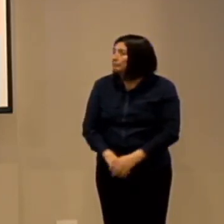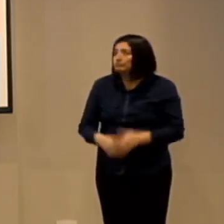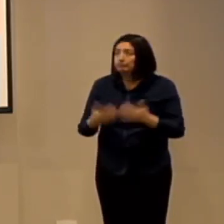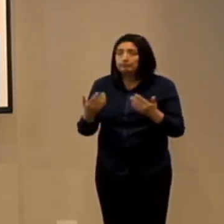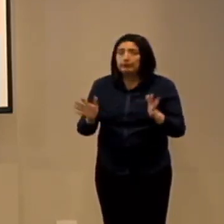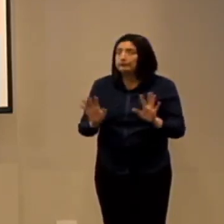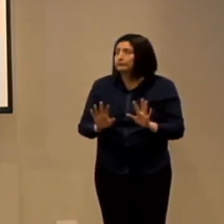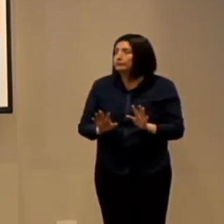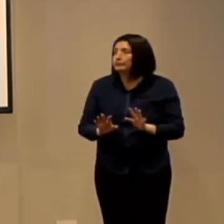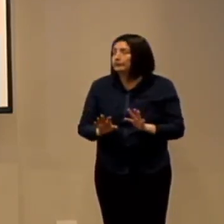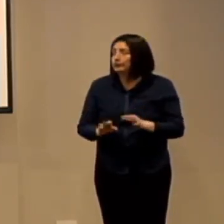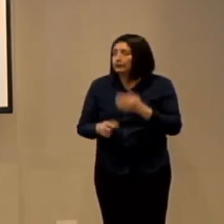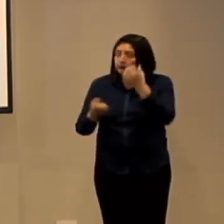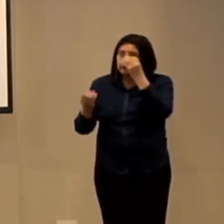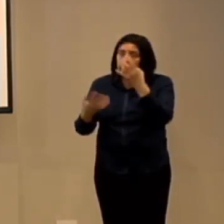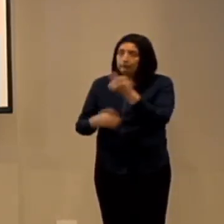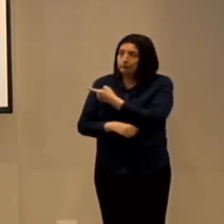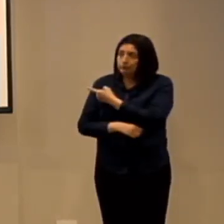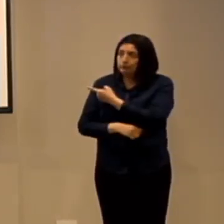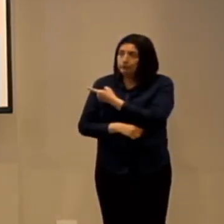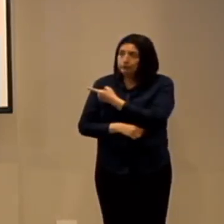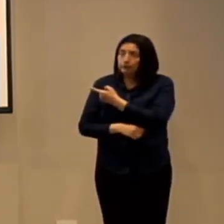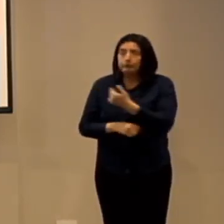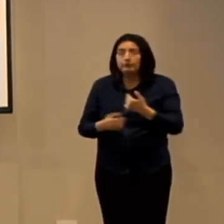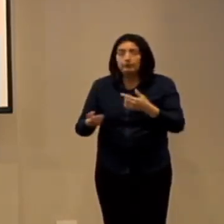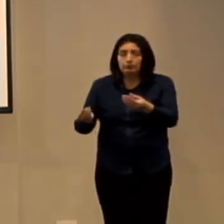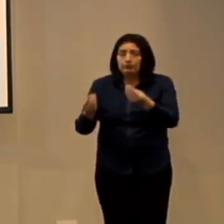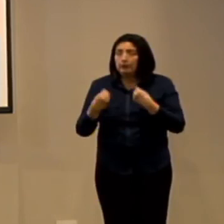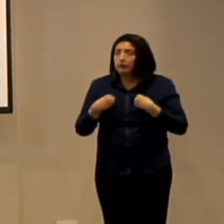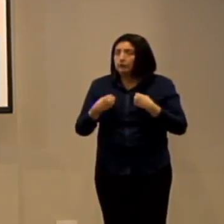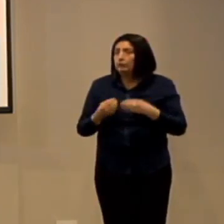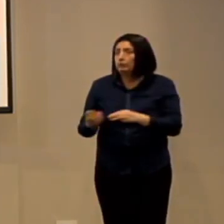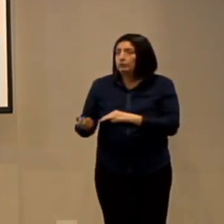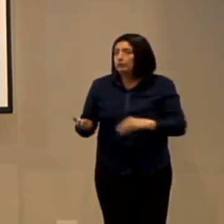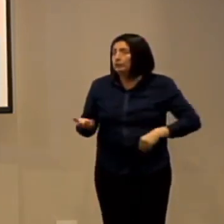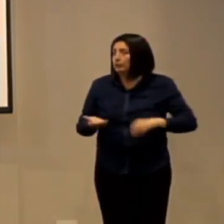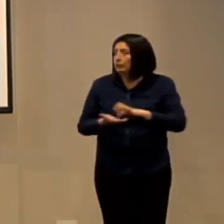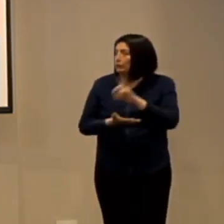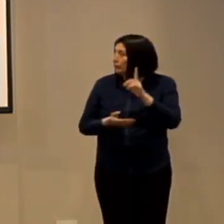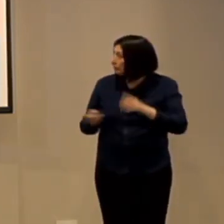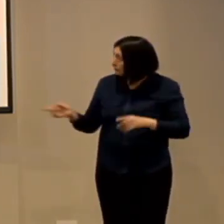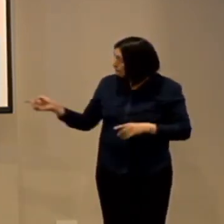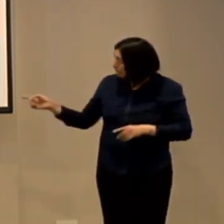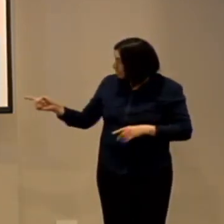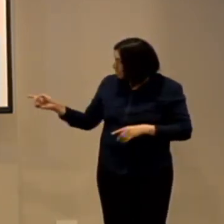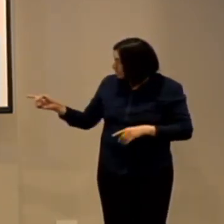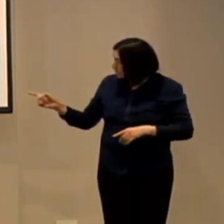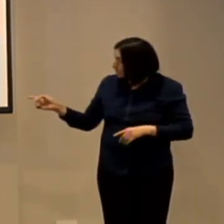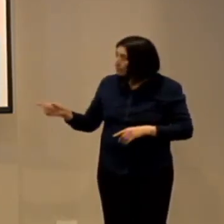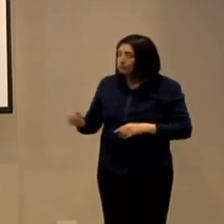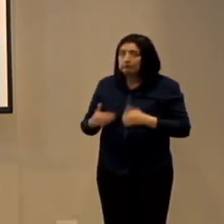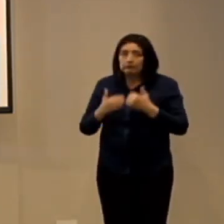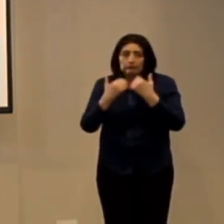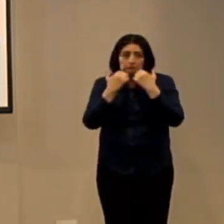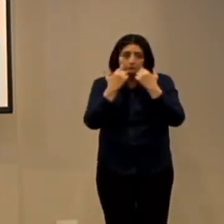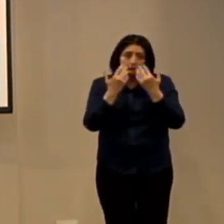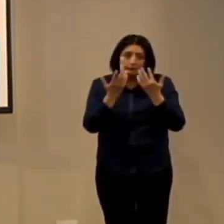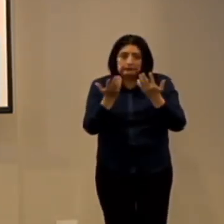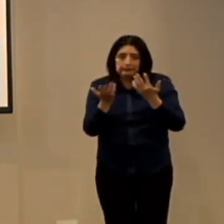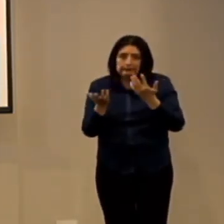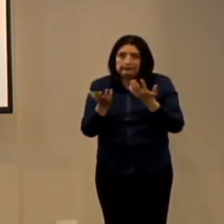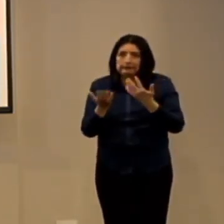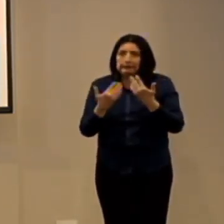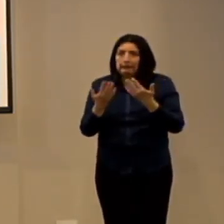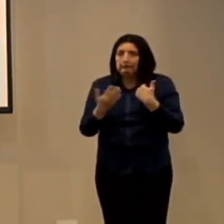Bien. Esta es la información que me proporcionó Educación, para que vean, aquí está. Me daba vergüenza de hablar